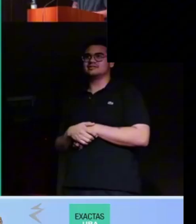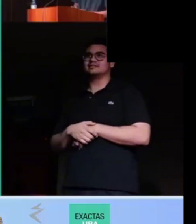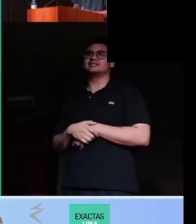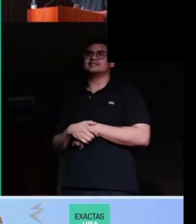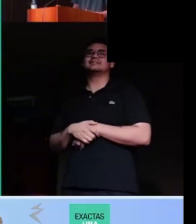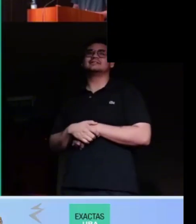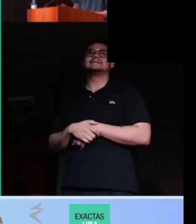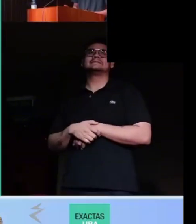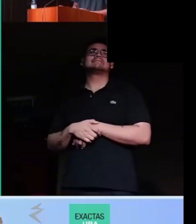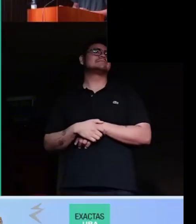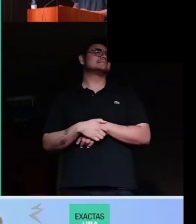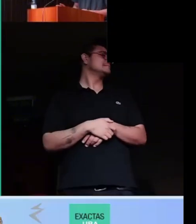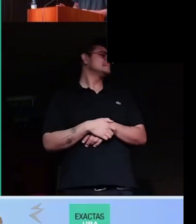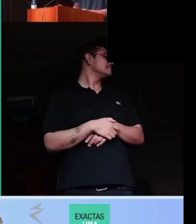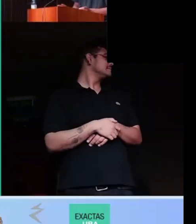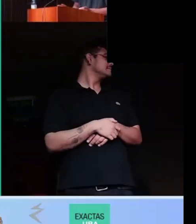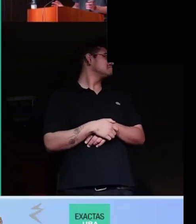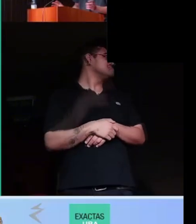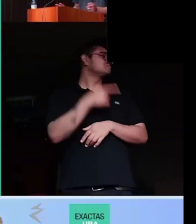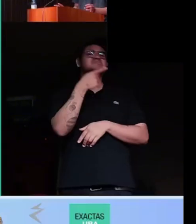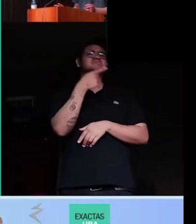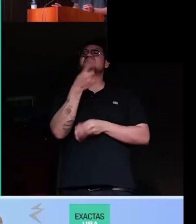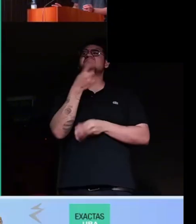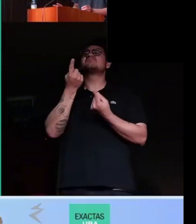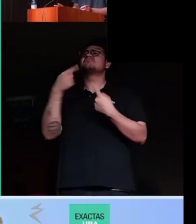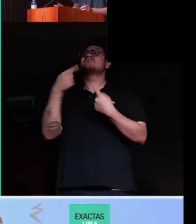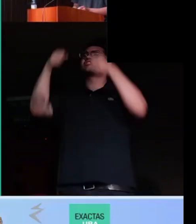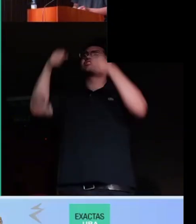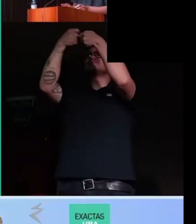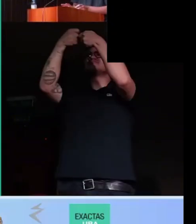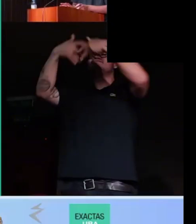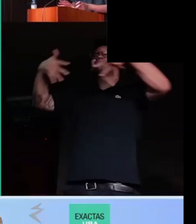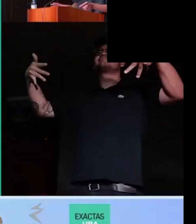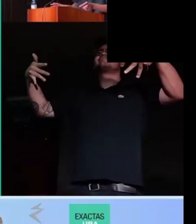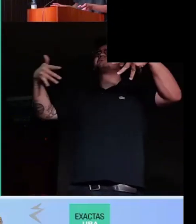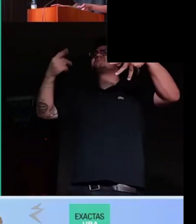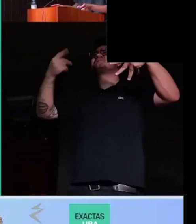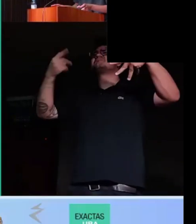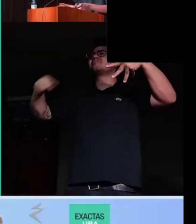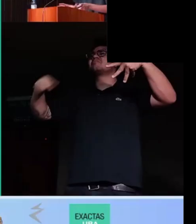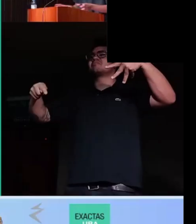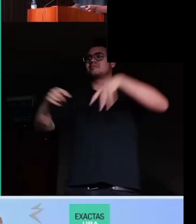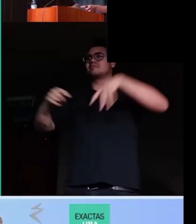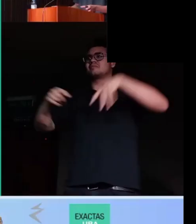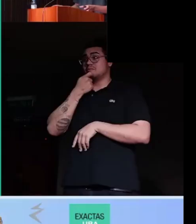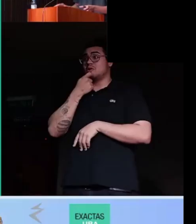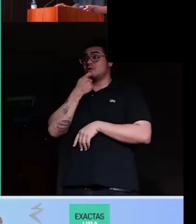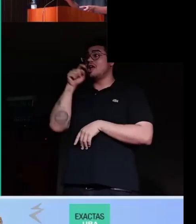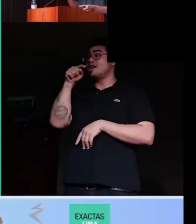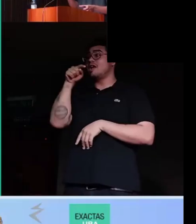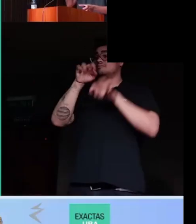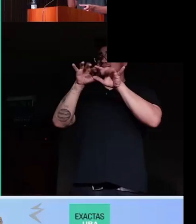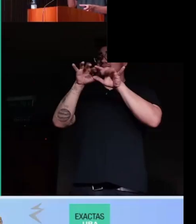marearlos tanto, pero voy a mencionar que la plataforma o el programa